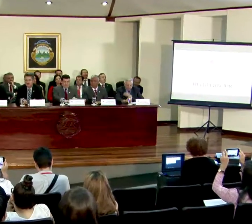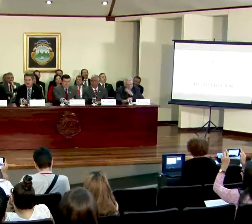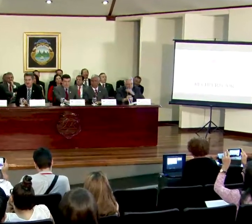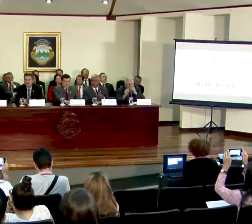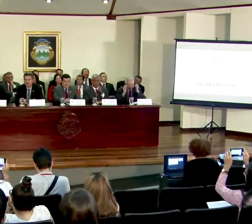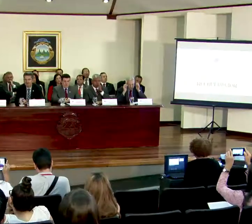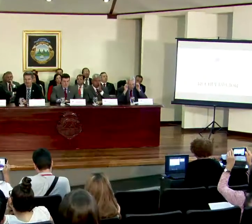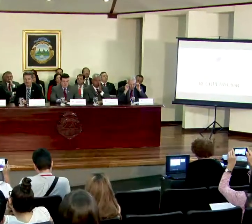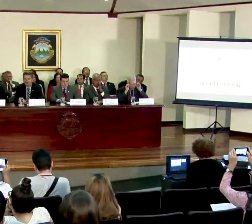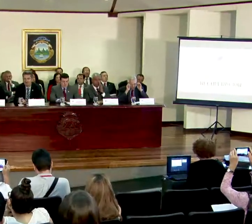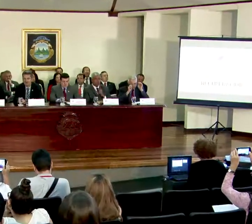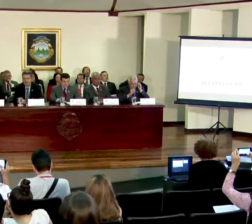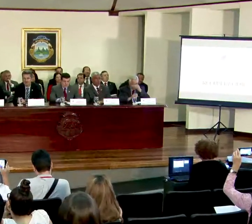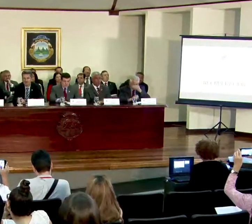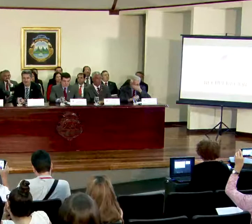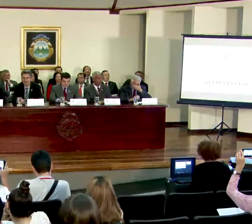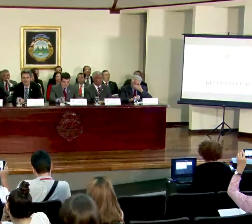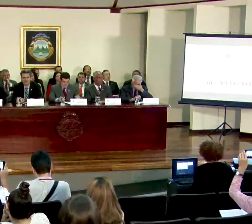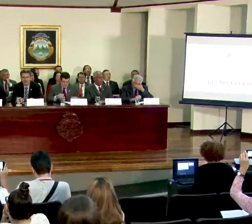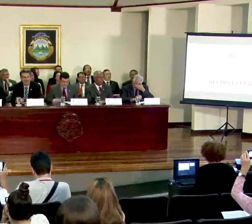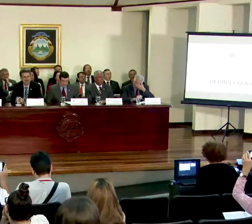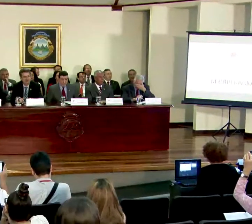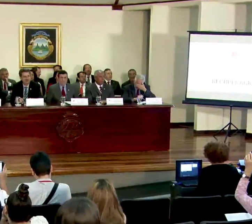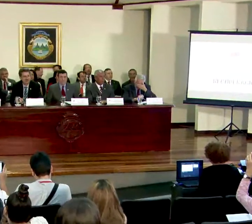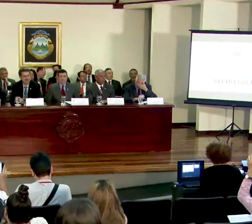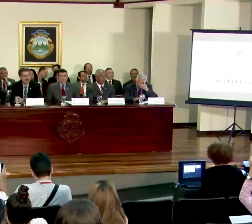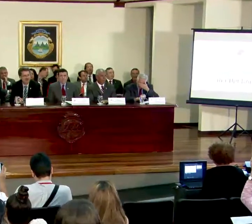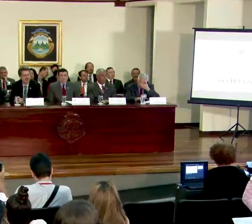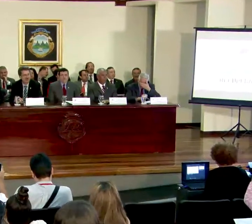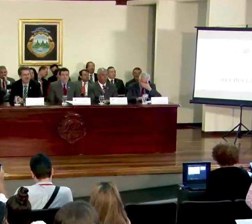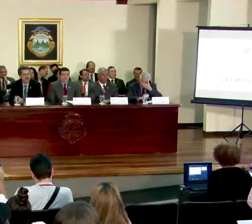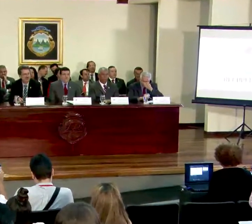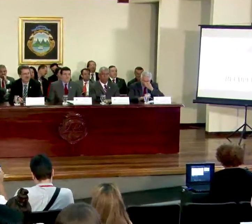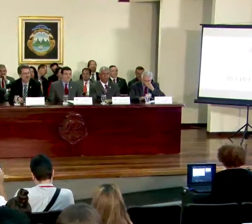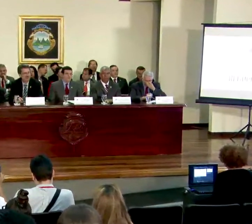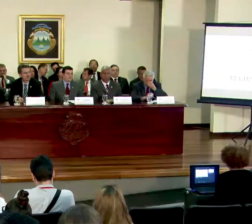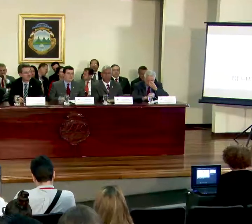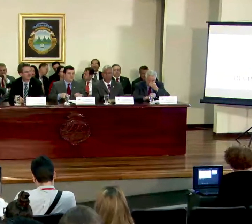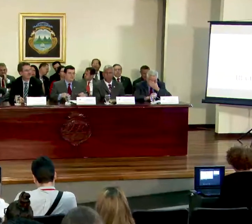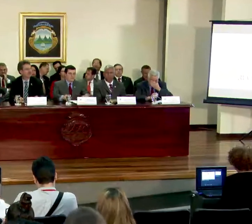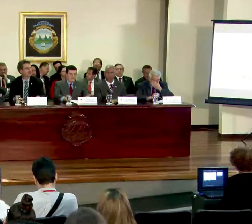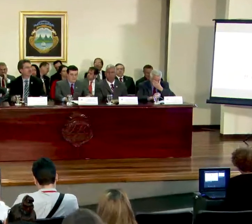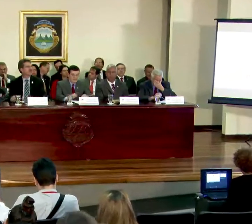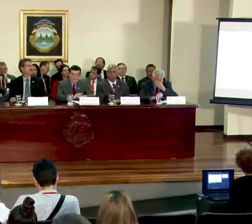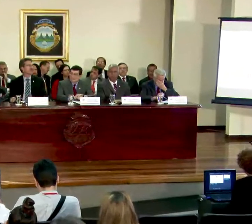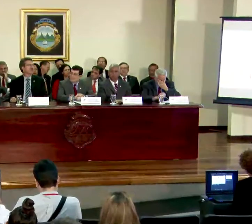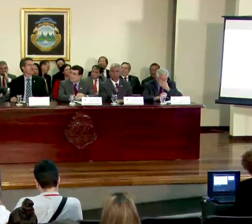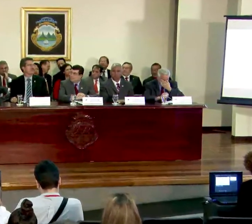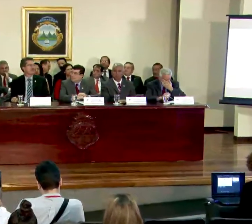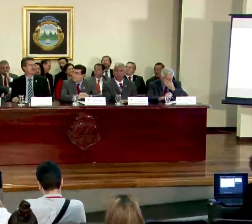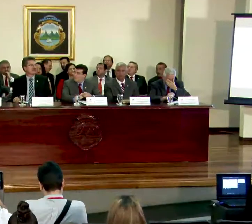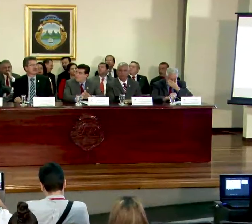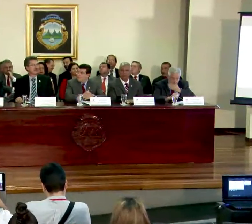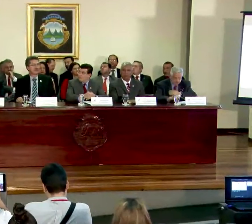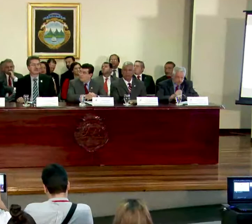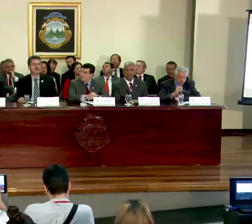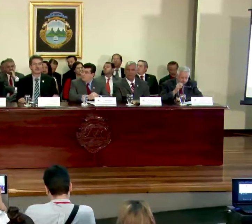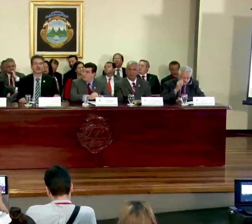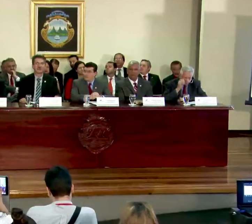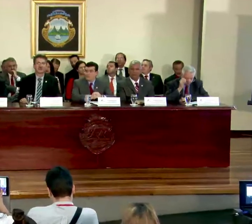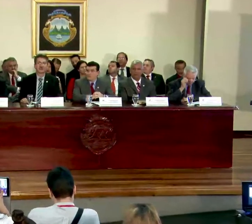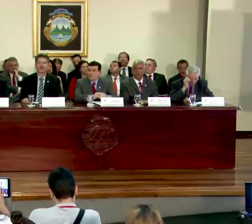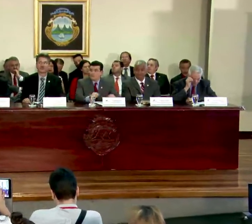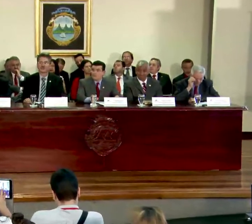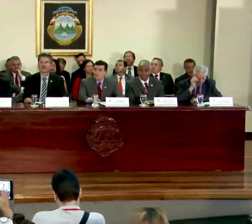Francisco Pacheco, el presidente del Banco Central, don Olivier Castro, y también nos acompañan ministros, el ministro de